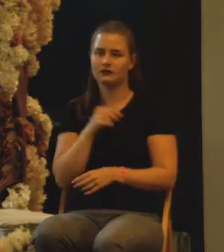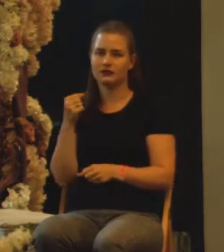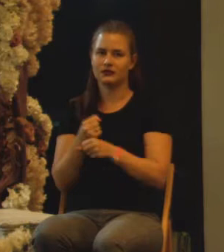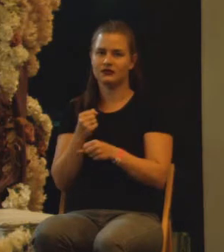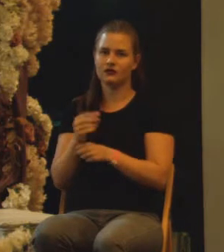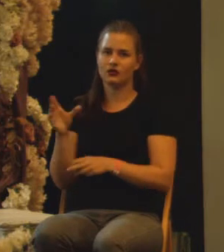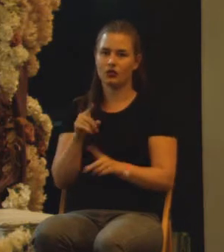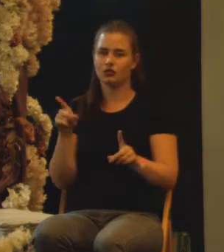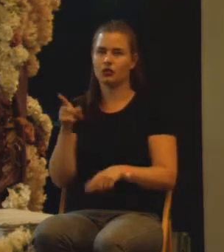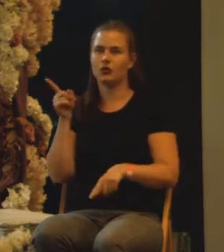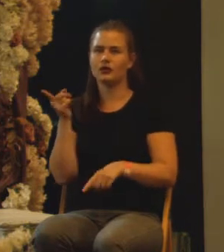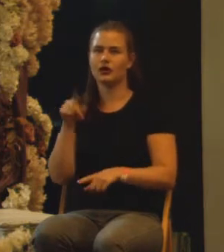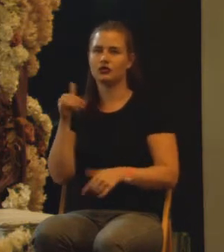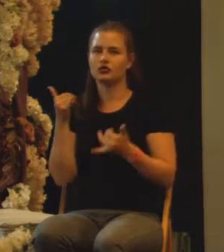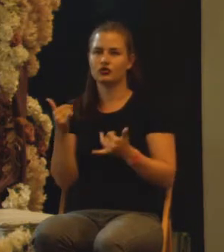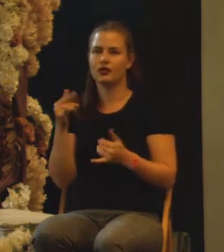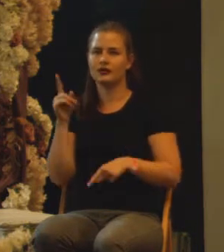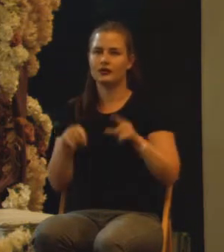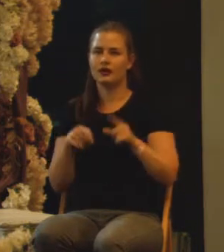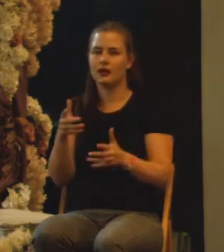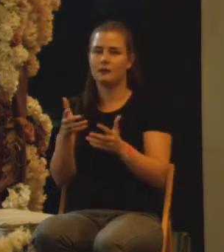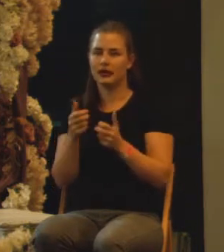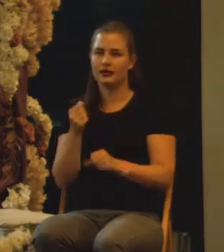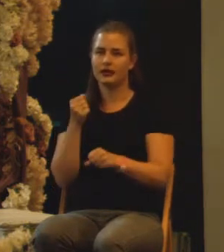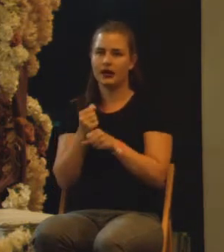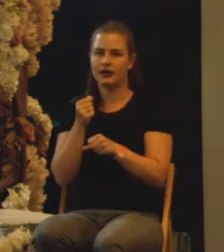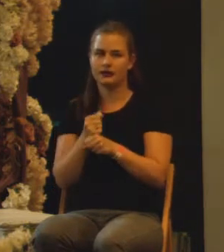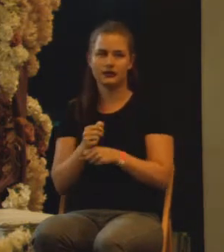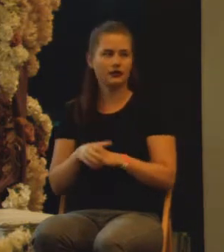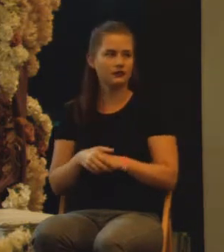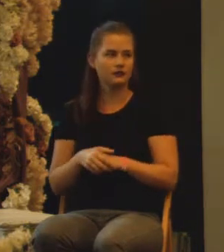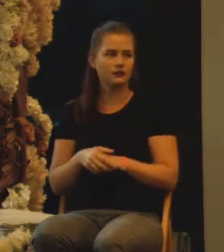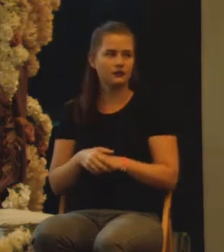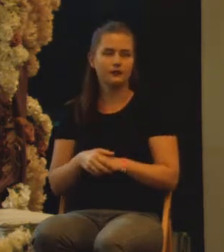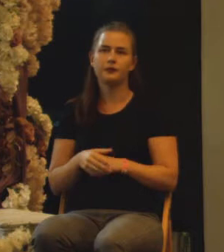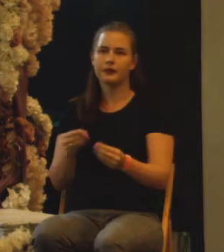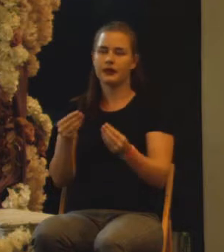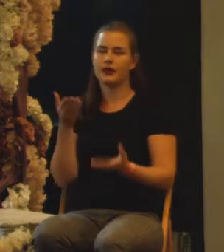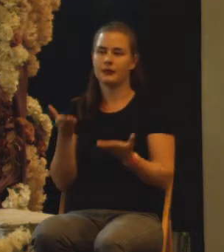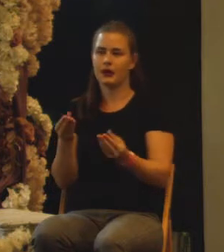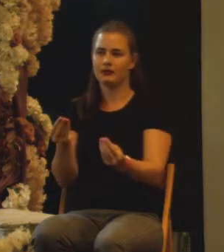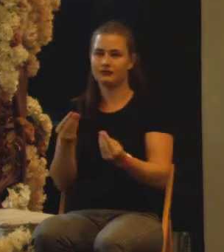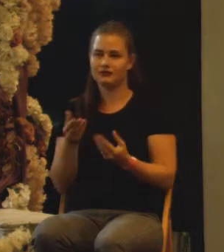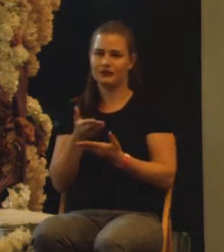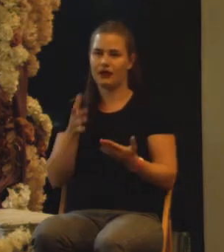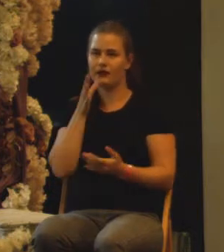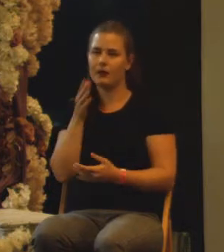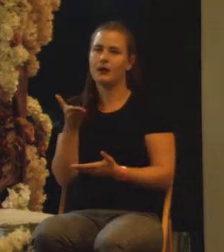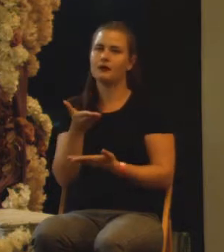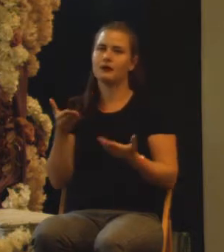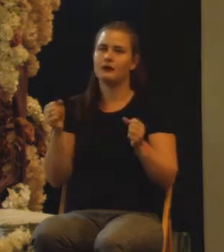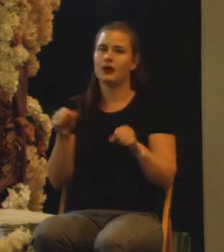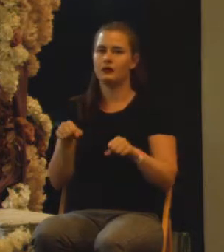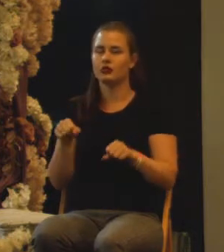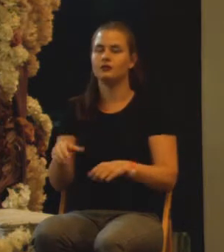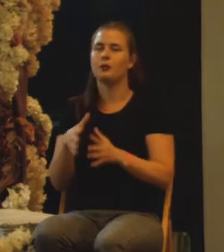и даже сейчас иногда принято делать. Если бы они уделяли нам время, мы бы, наверное, больше купались